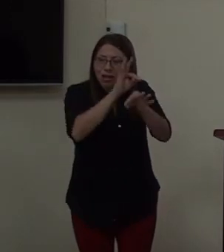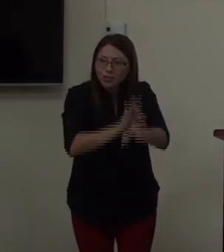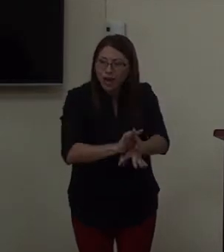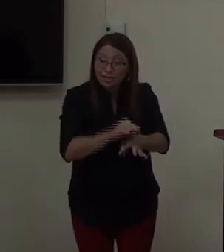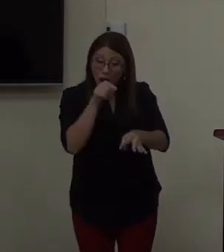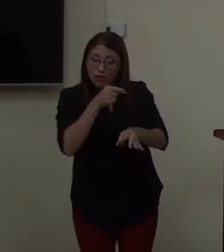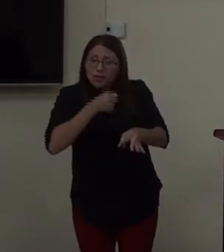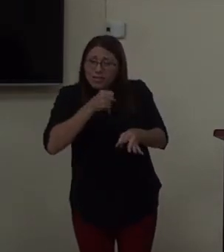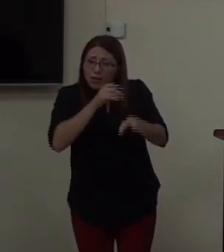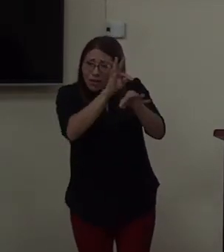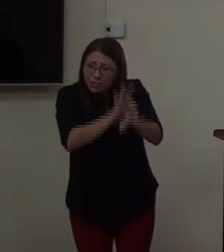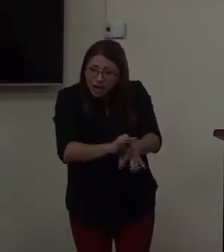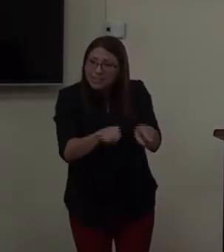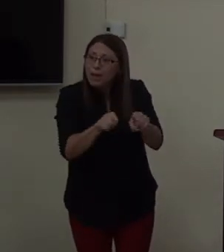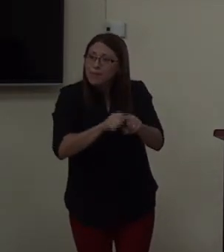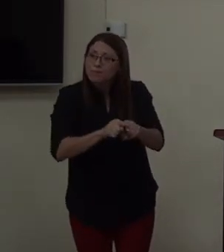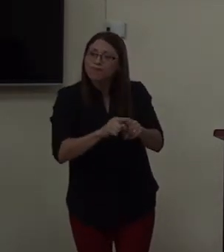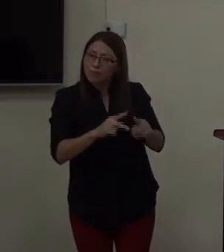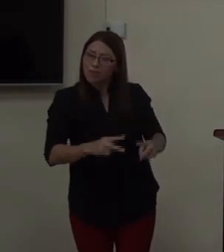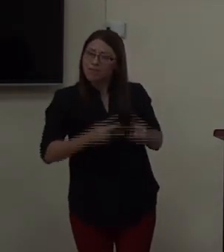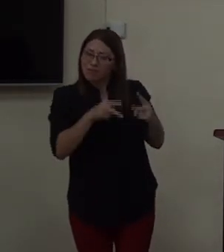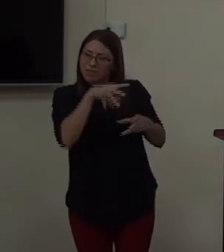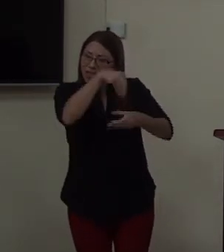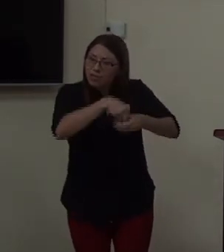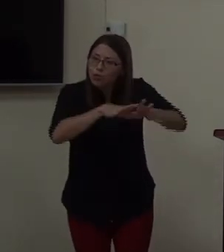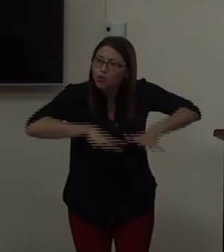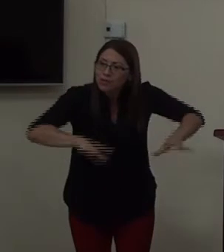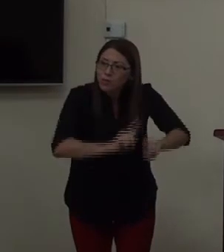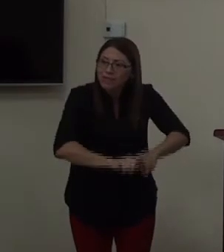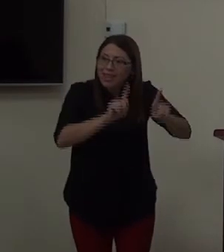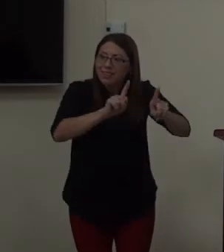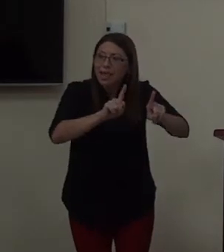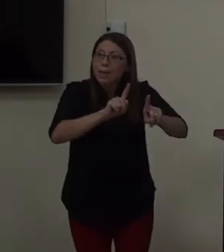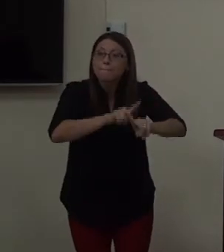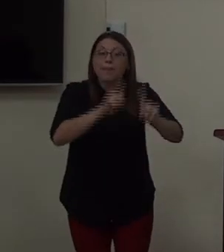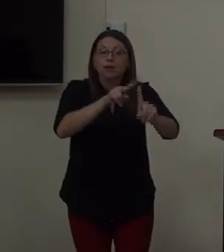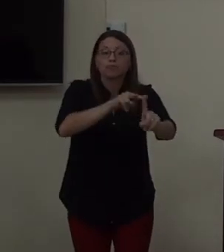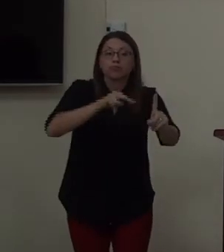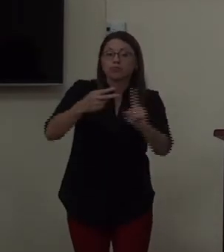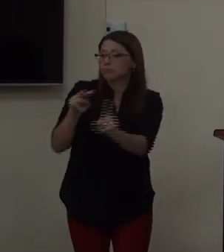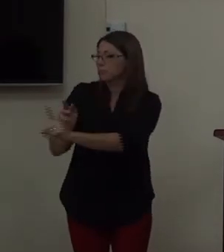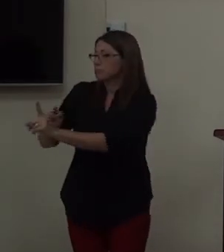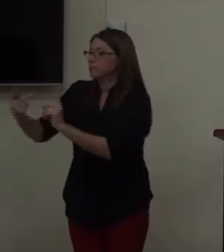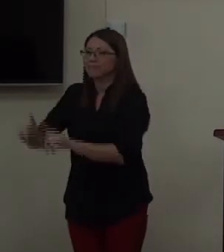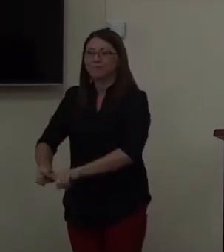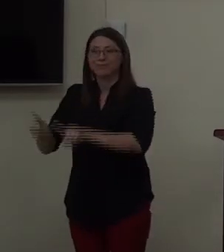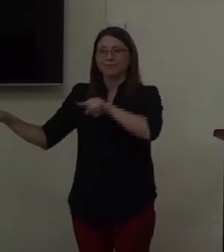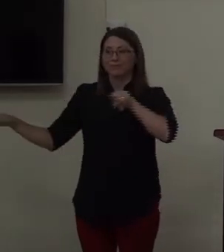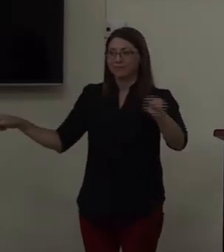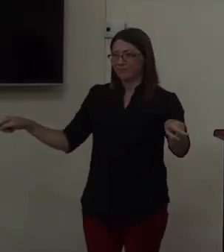tradicionales también viven en un contexto muy diferente. Pero la forma en que conceptualizan el mundo, ¿verdad?, lo que esperan del mundo es